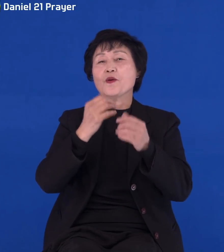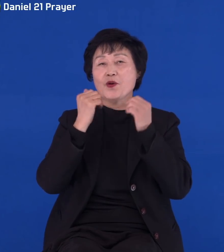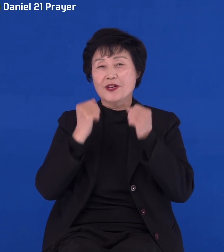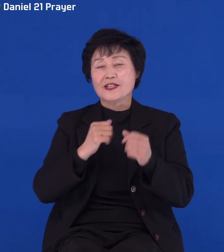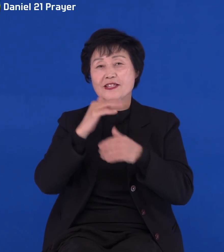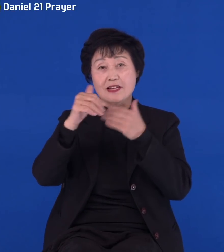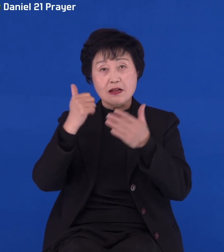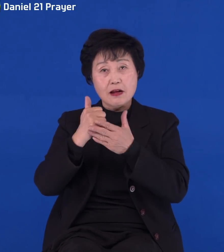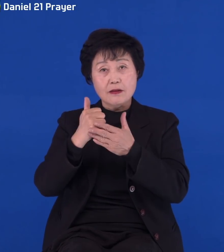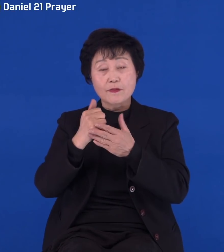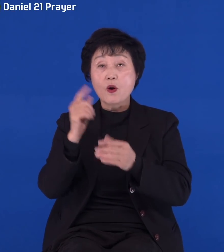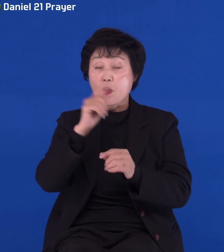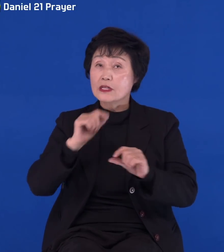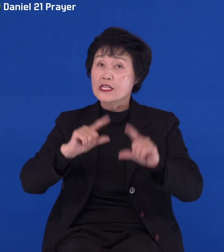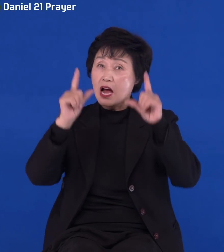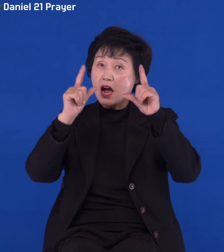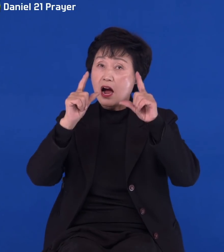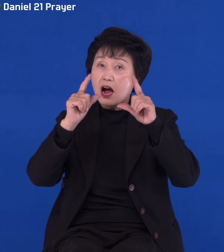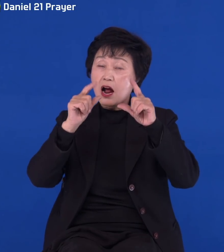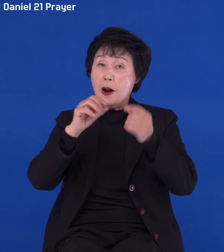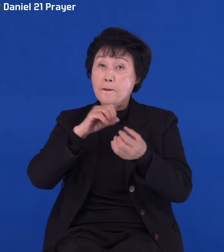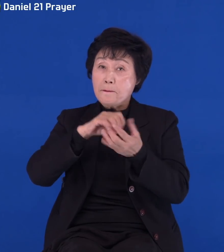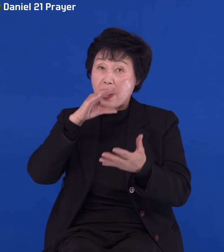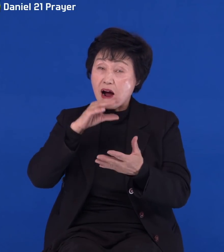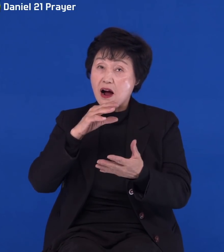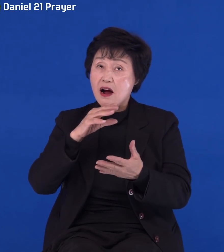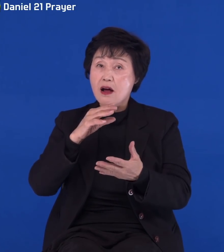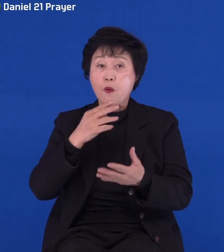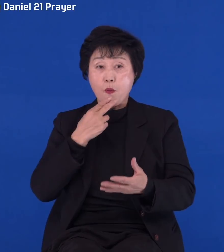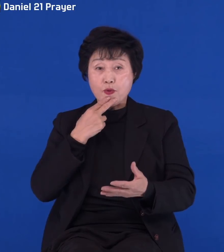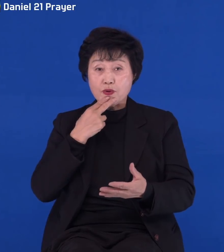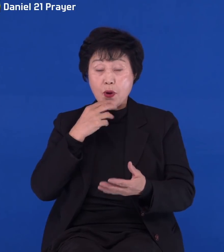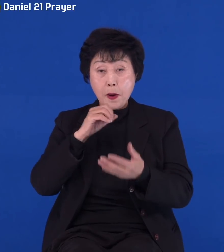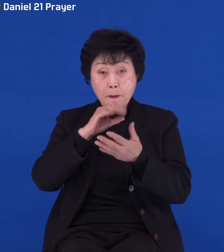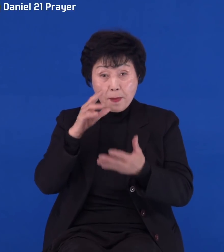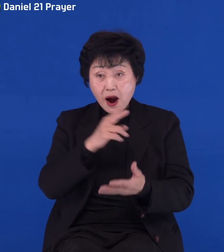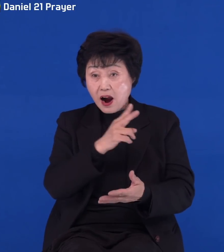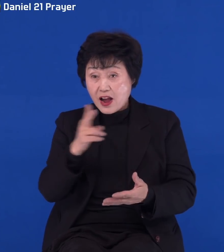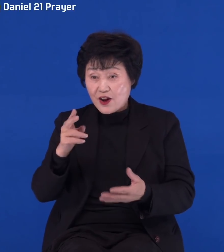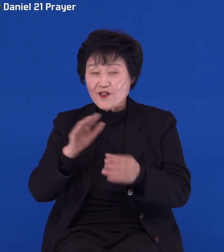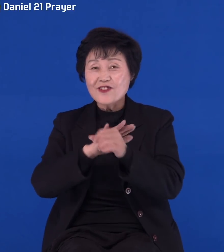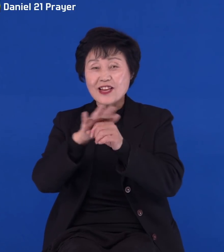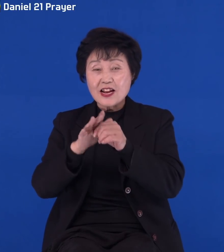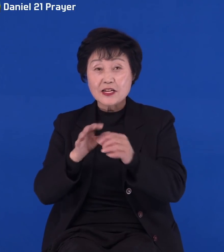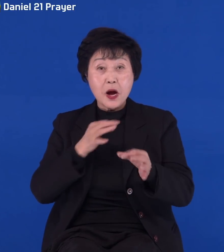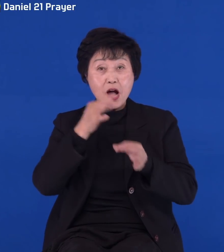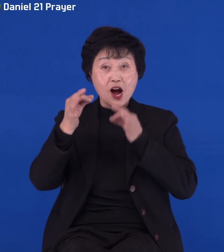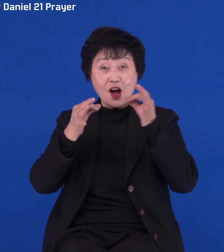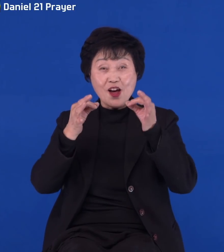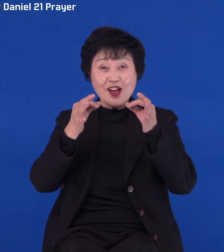빵이 없는 거예요. 빵이. 제가 별명이 빵은 사랑입니다. 빵은 사랑입니다라고 외치는 인간 중에 하나예요.